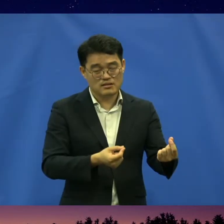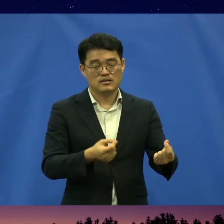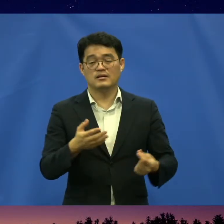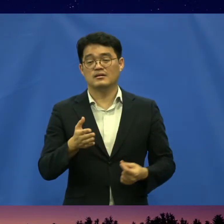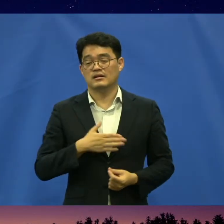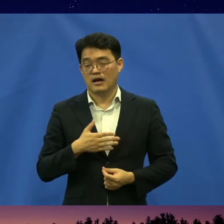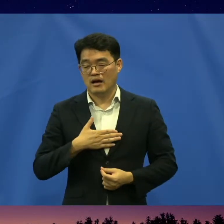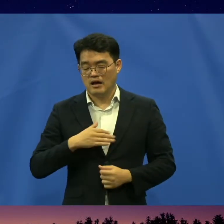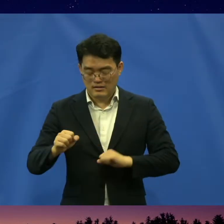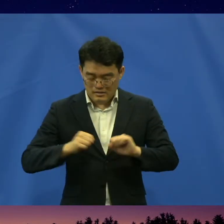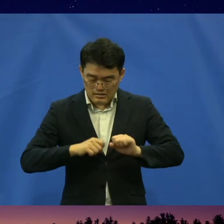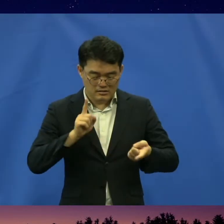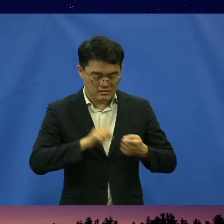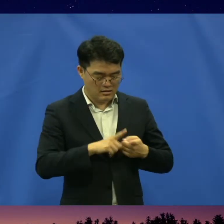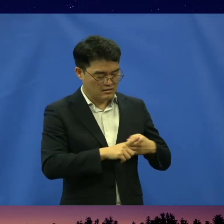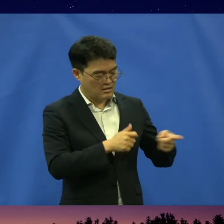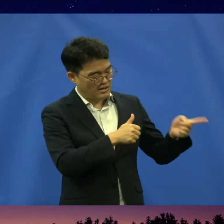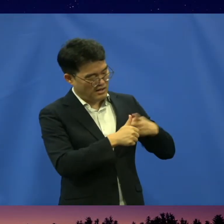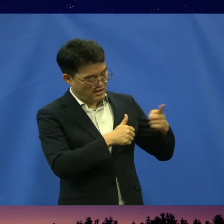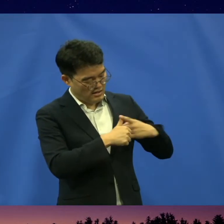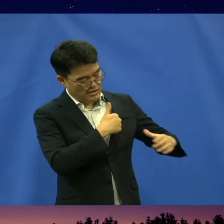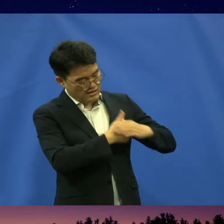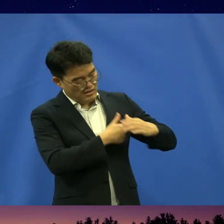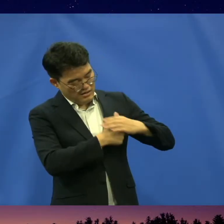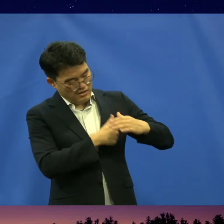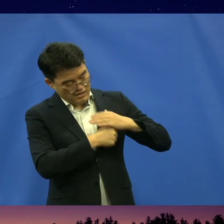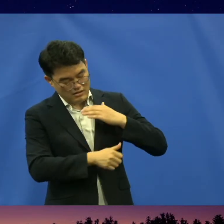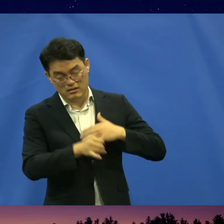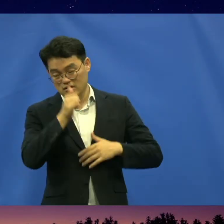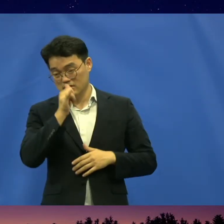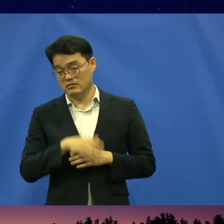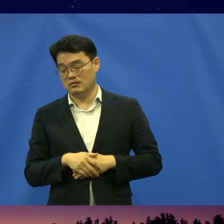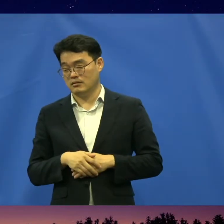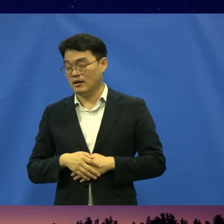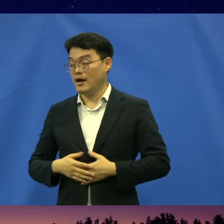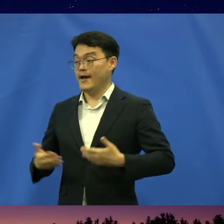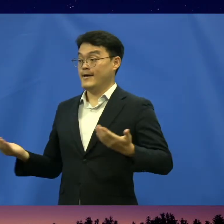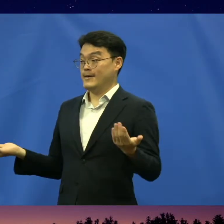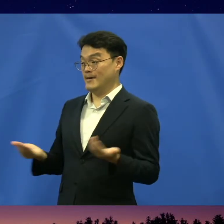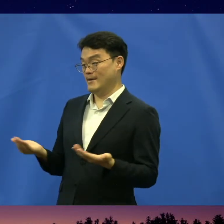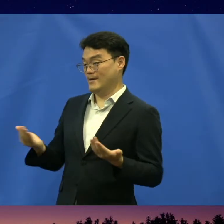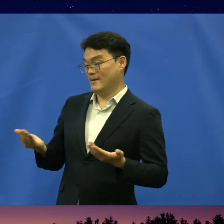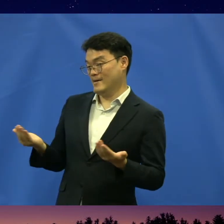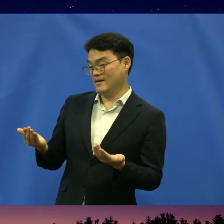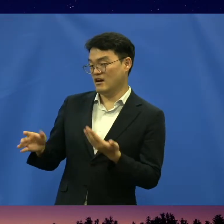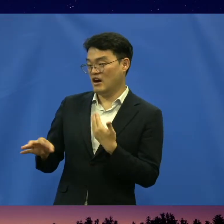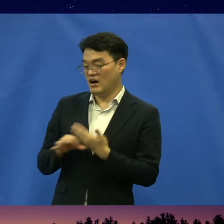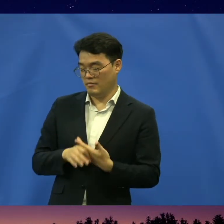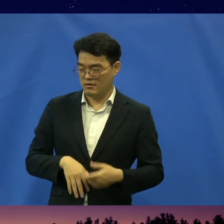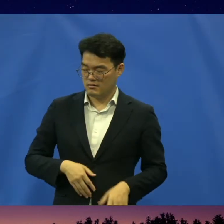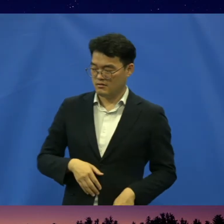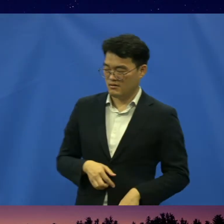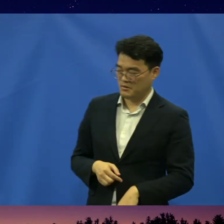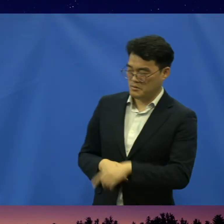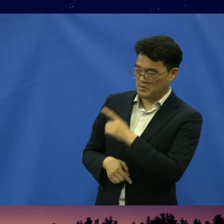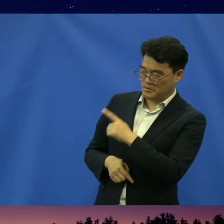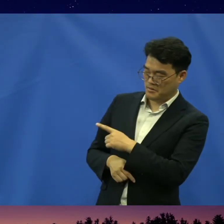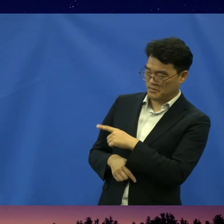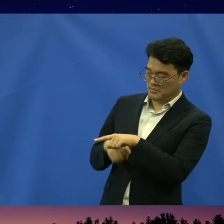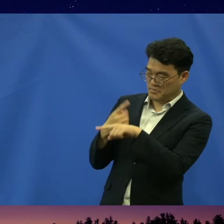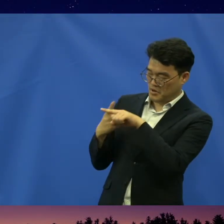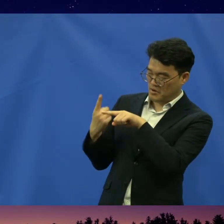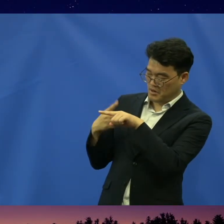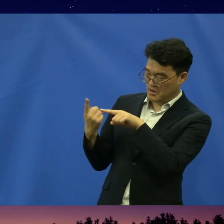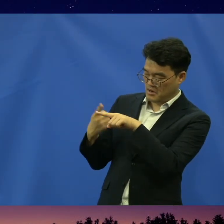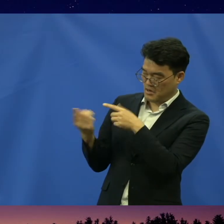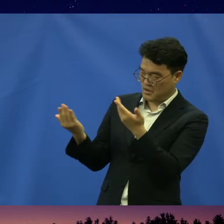다른 사람 일을 하면 드러나잖아요. 드러나면 말을 듣게 돼 있어요. 평가를 듣게 돼 있어요.